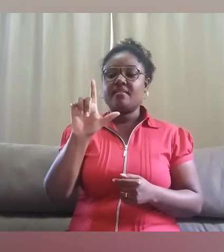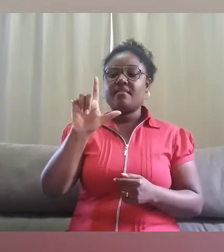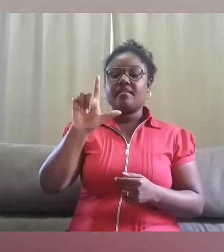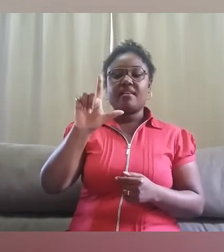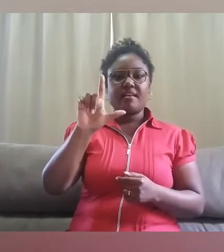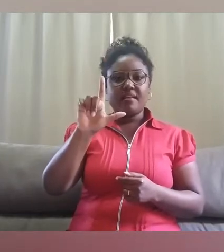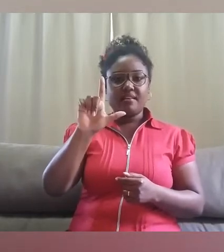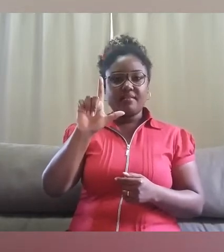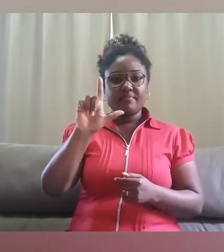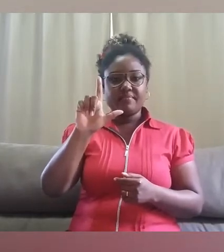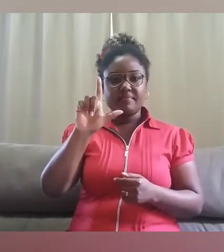L